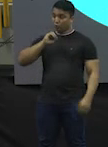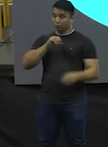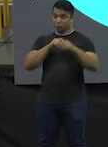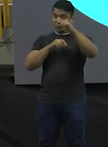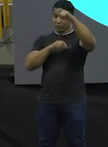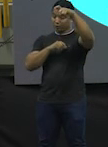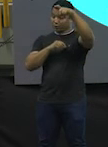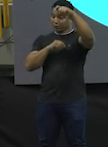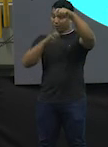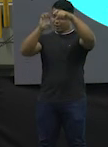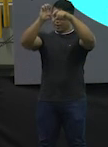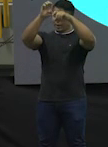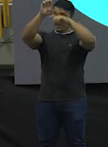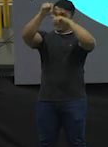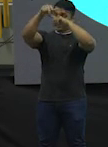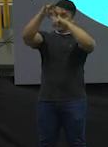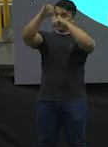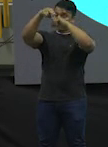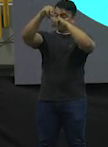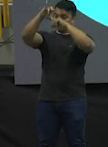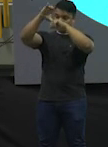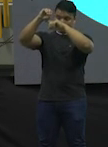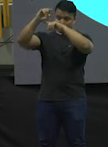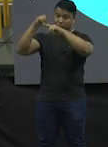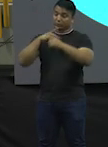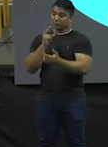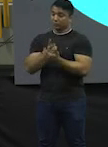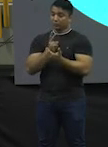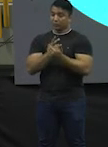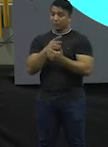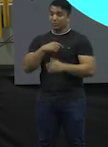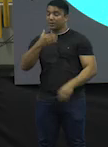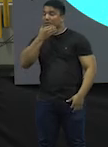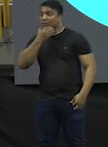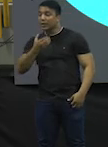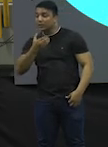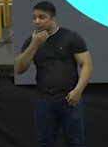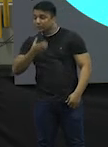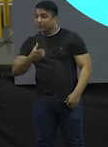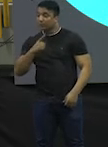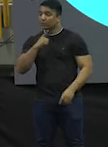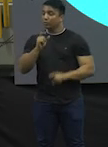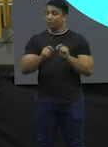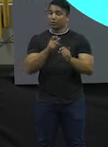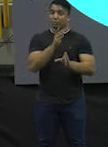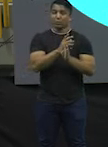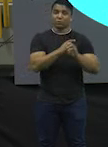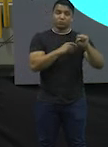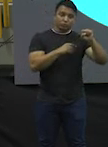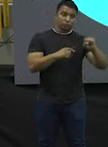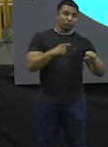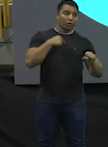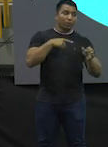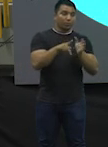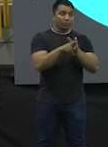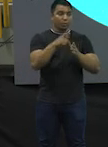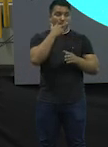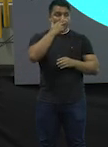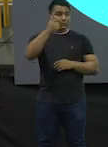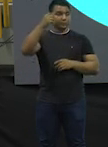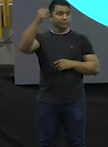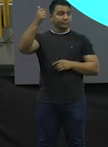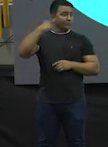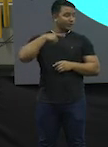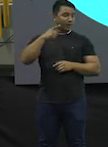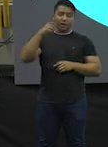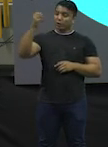equinócio. Sempre no solstício, em dezembro, observa que o hemisfério sul, ele é mais iluminado do que o hemisfério